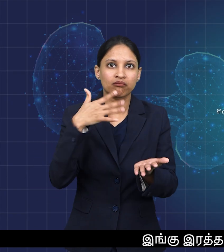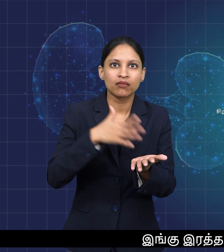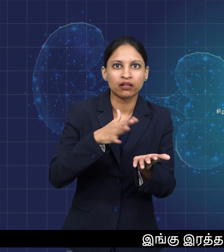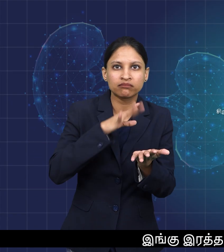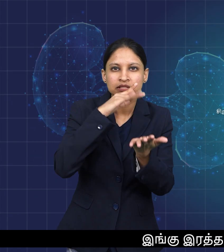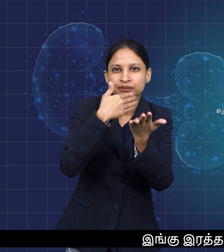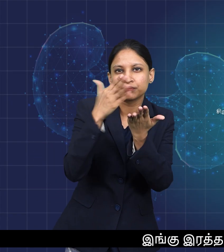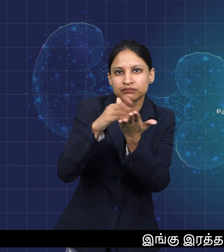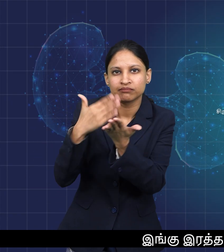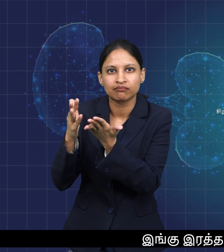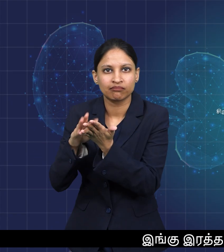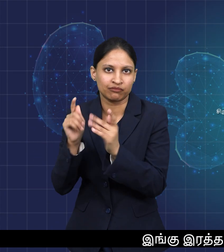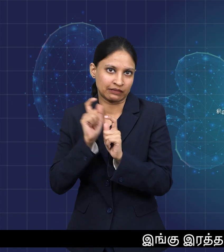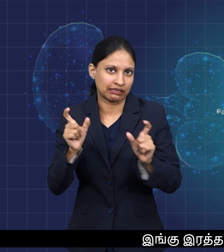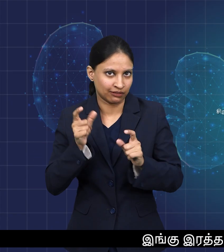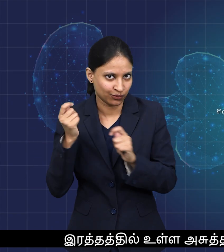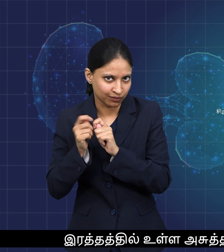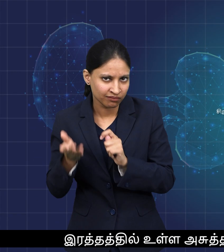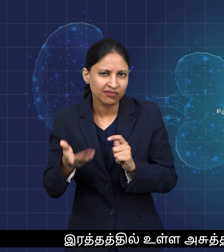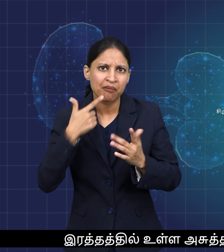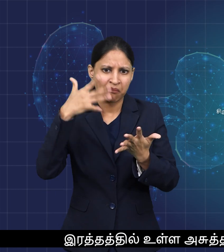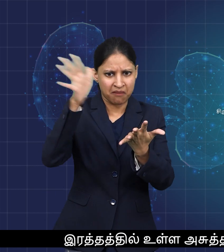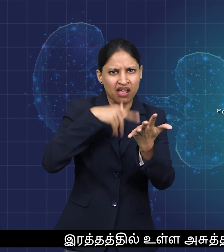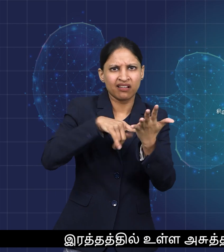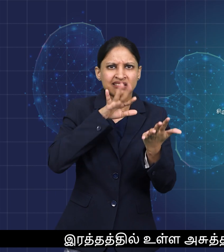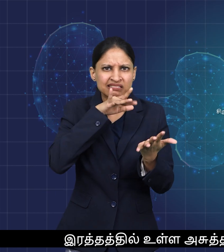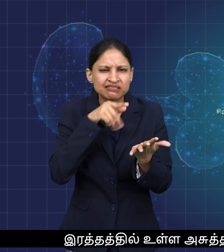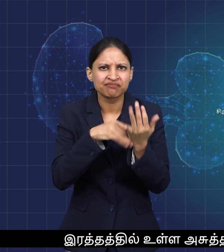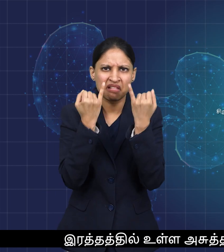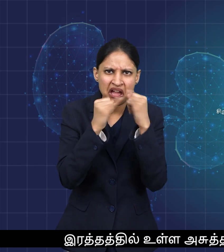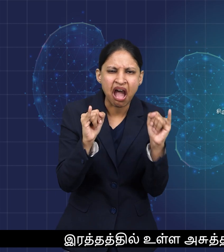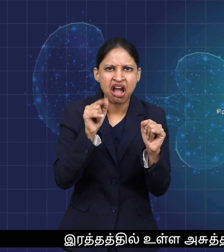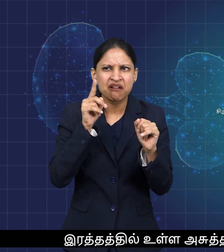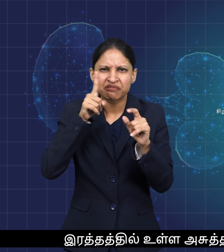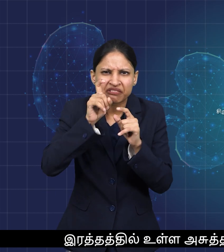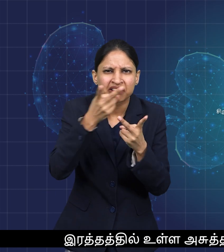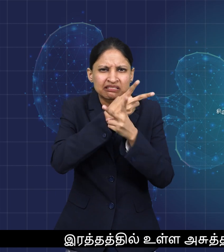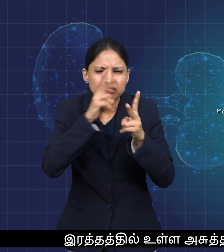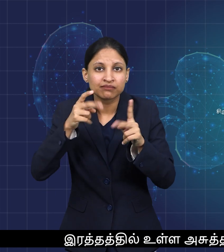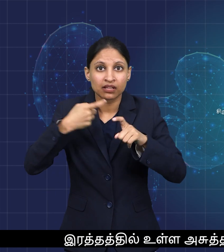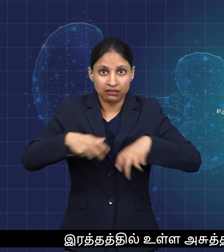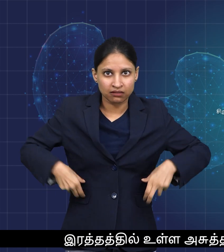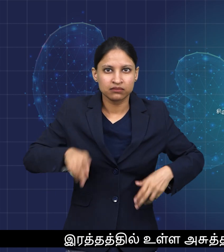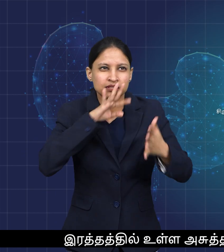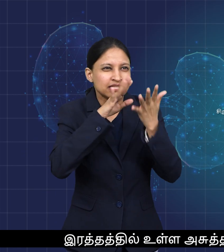இங்கு இரத்தம் வடிகட்டப்படுகிறது. இரத்தத்தில் உள்ள அசுத்தங்கள் இங்கு